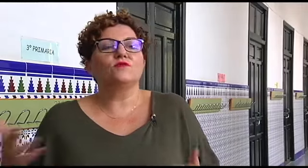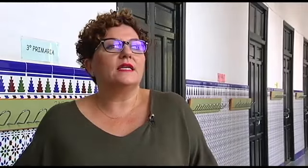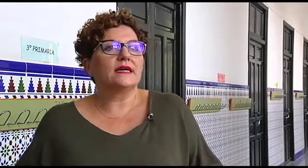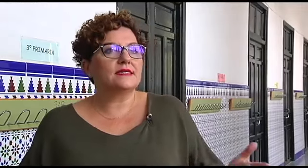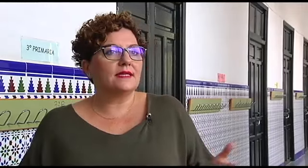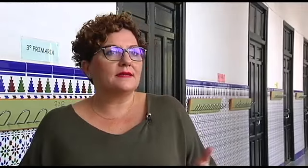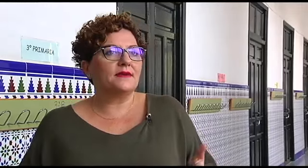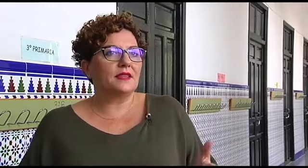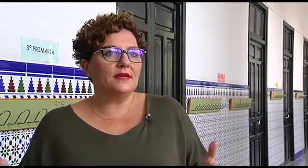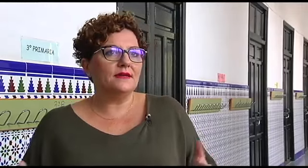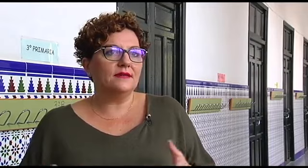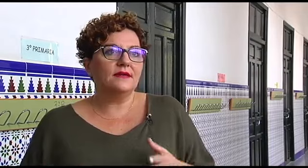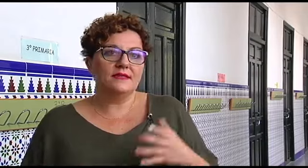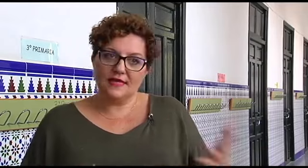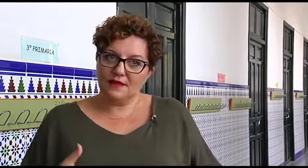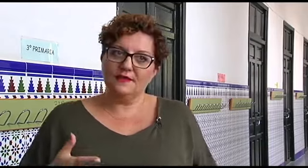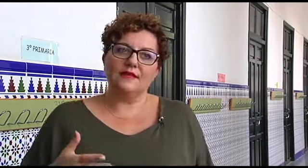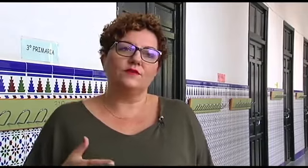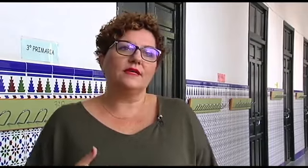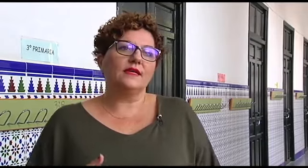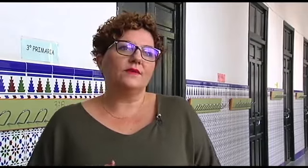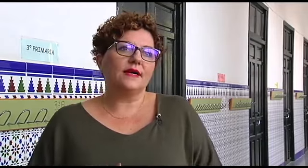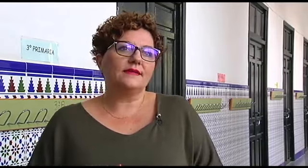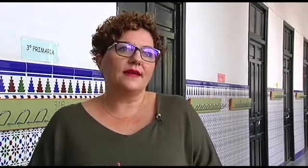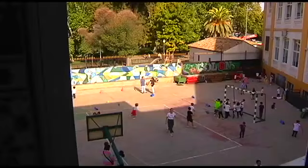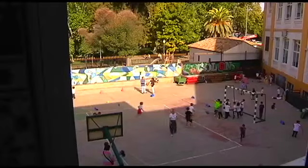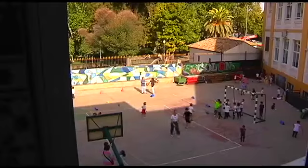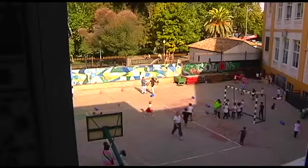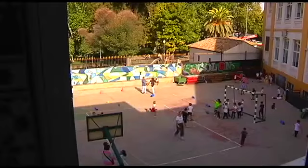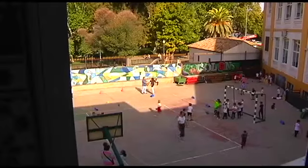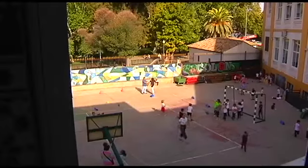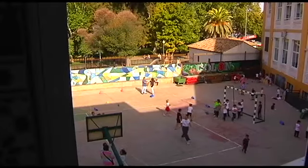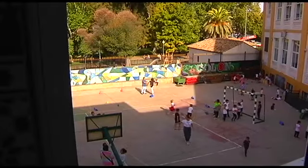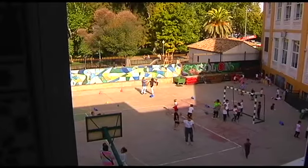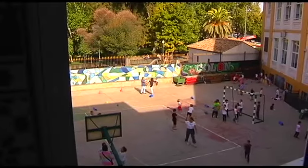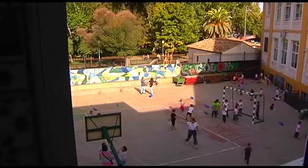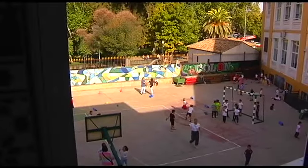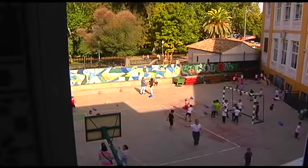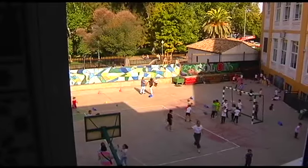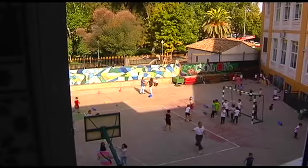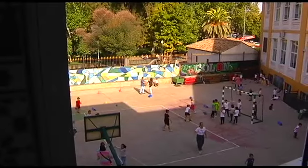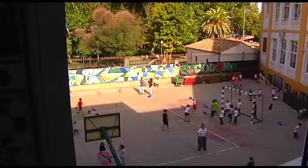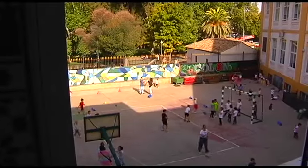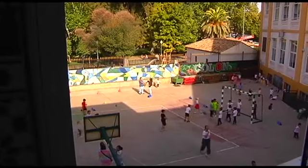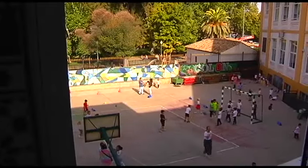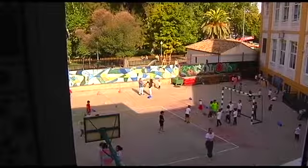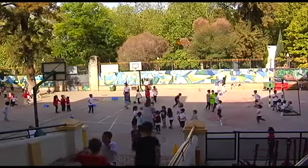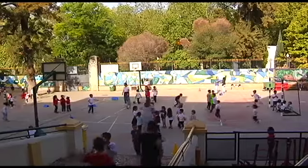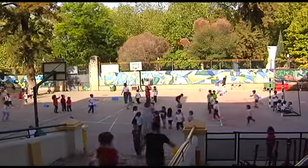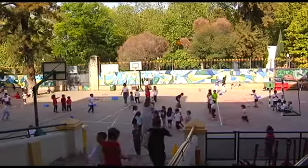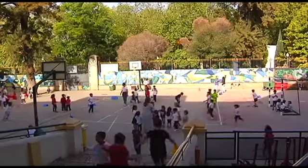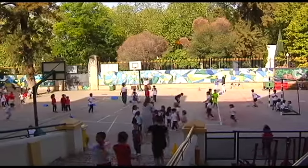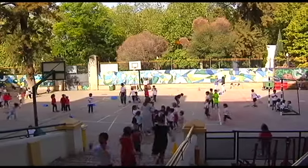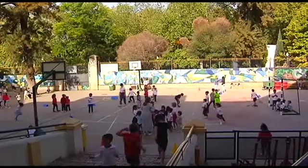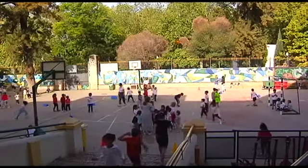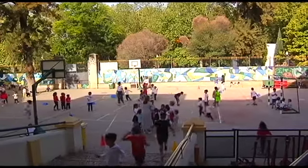rutinas que se establecen se hacen tanto en lengua castellana como en lengua de signos. Los padres de niños y niñas sordos